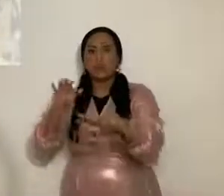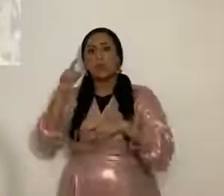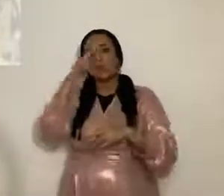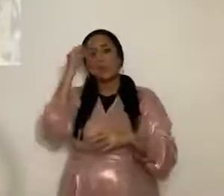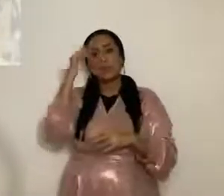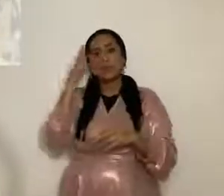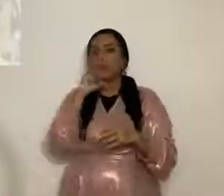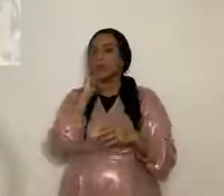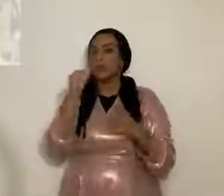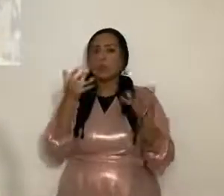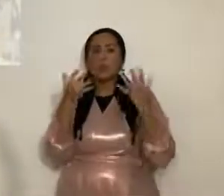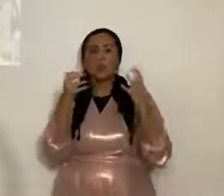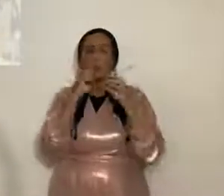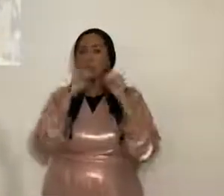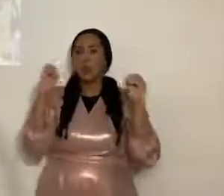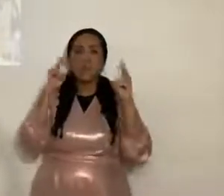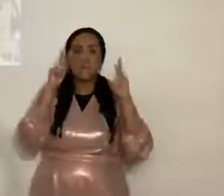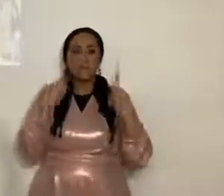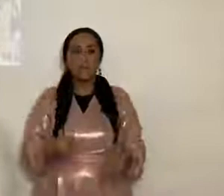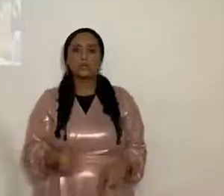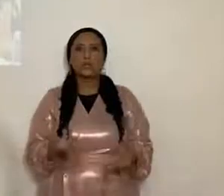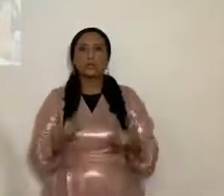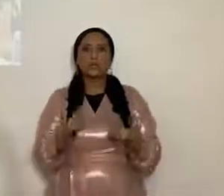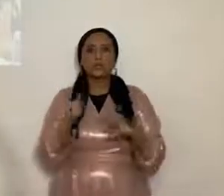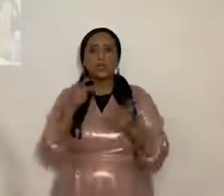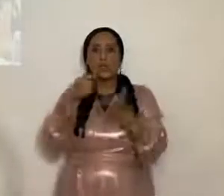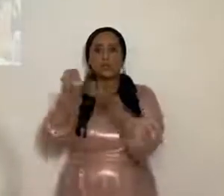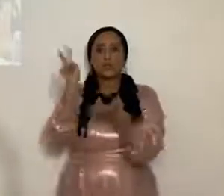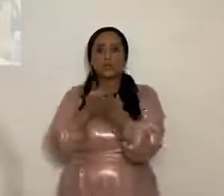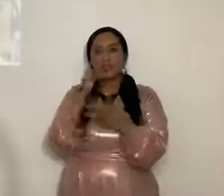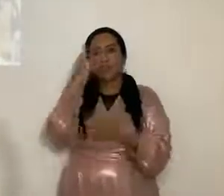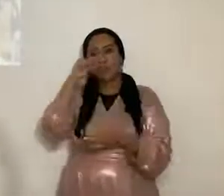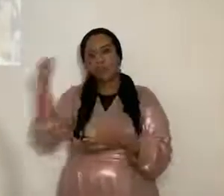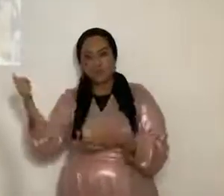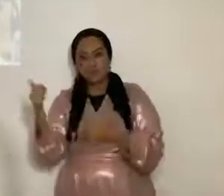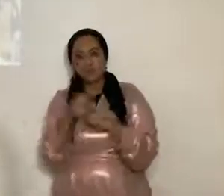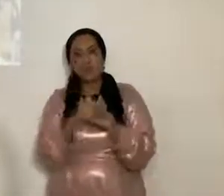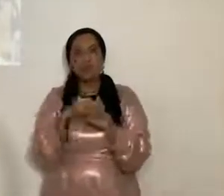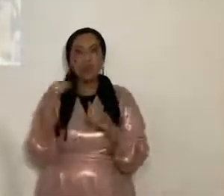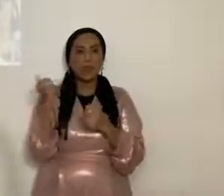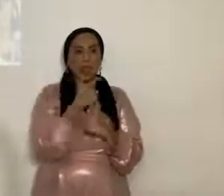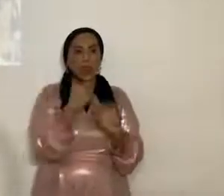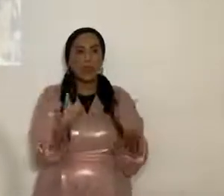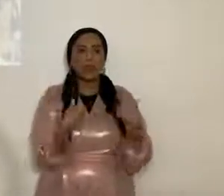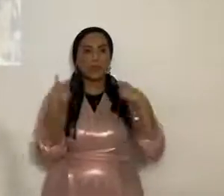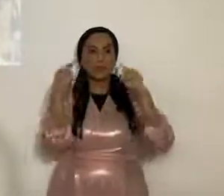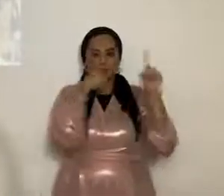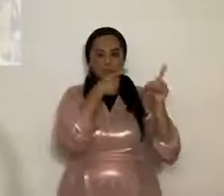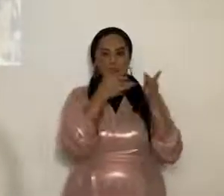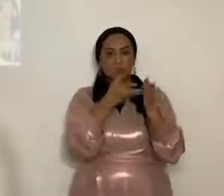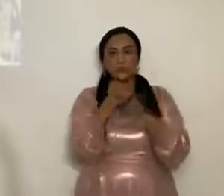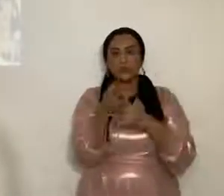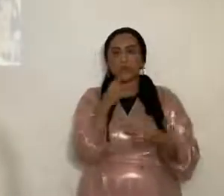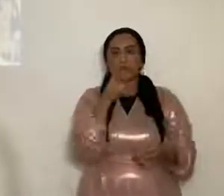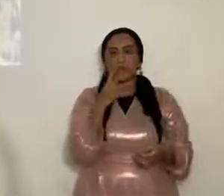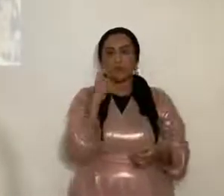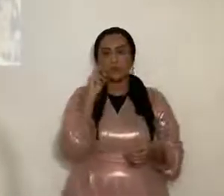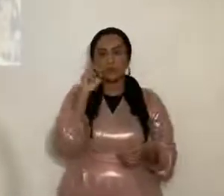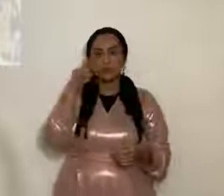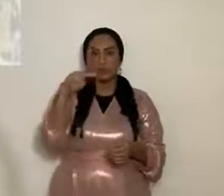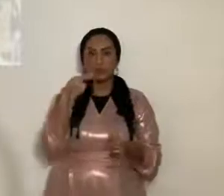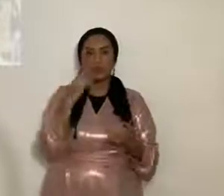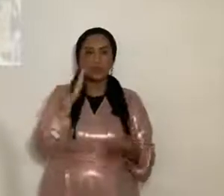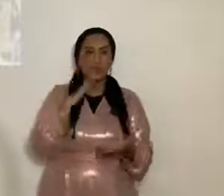haya tropiezos entre su pueblo. Entonces, amados aquí, todo tiene un porqué. A través de la luz de la Torá vamos a